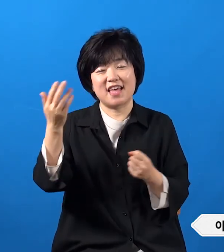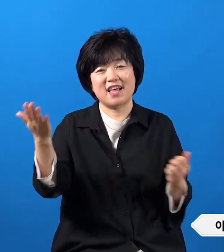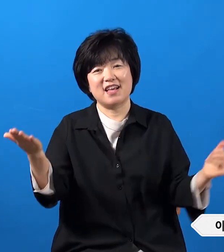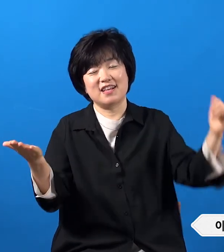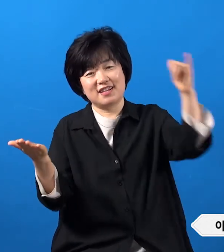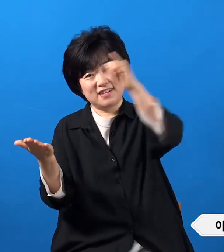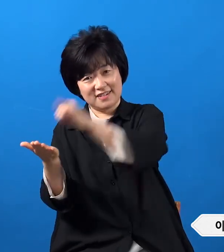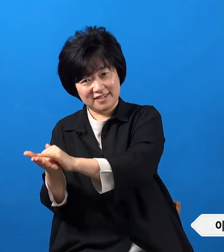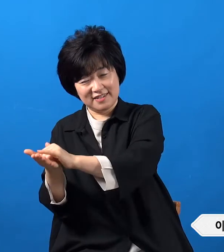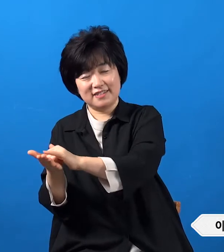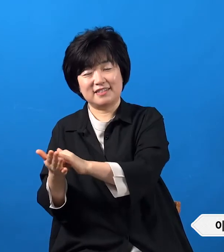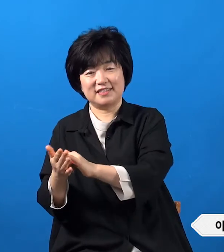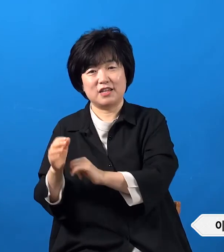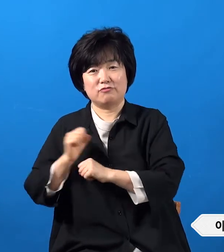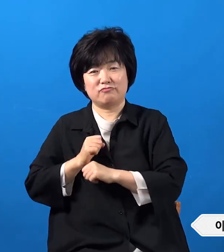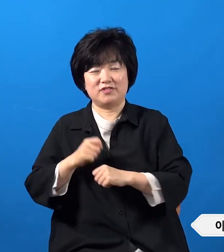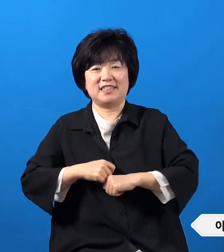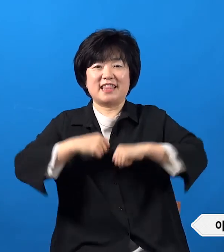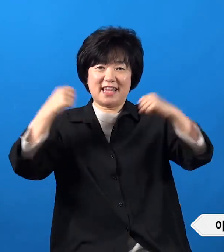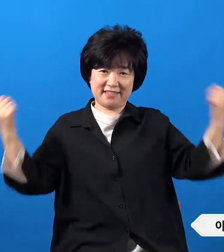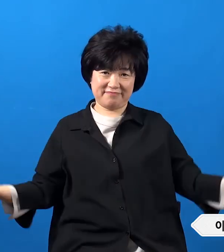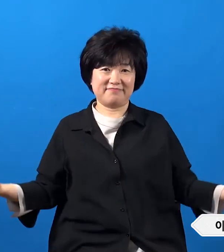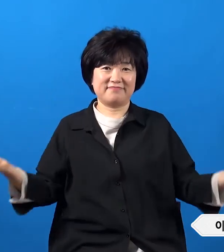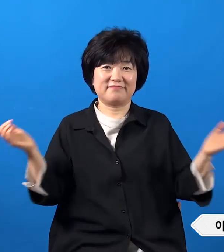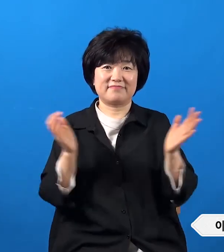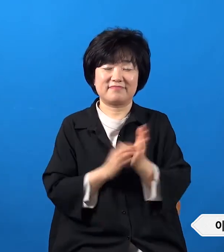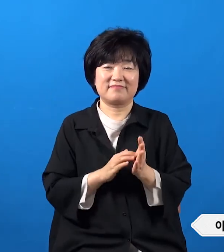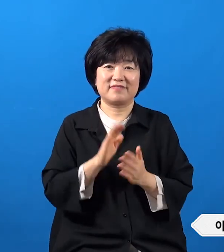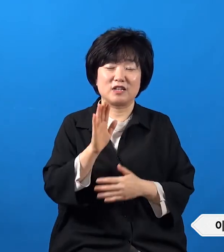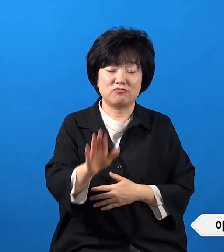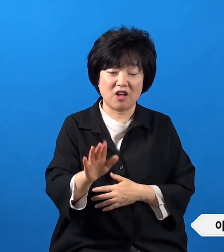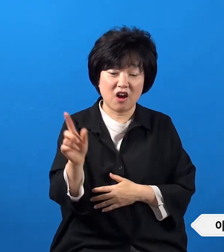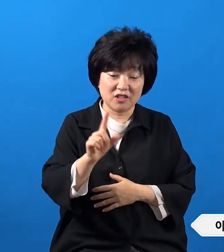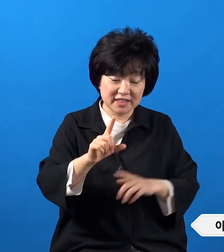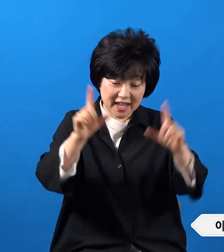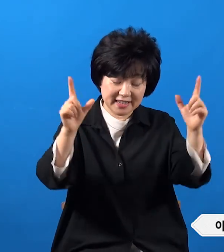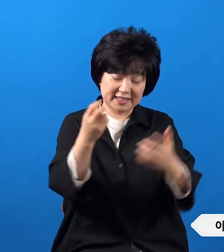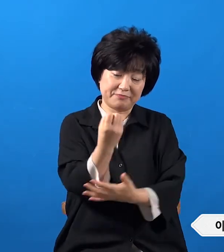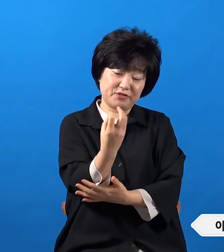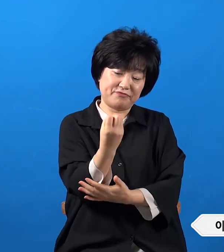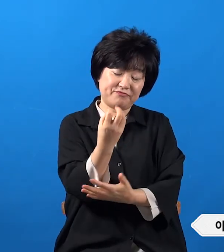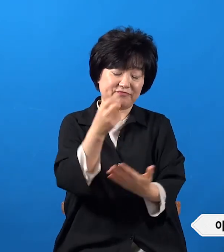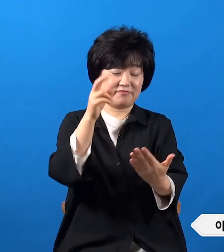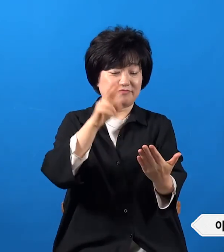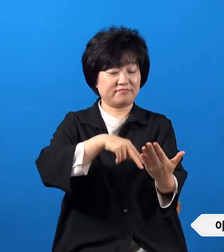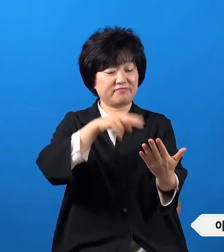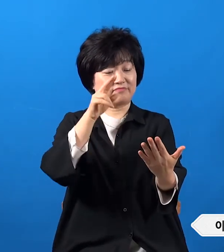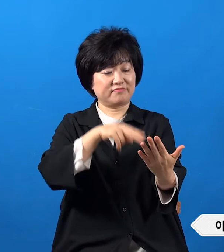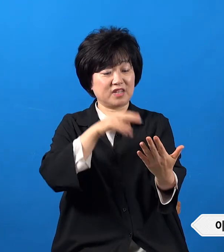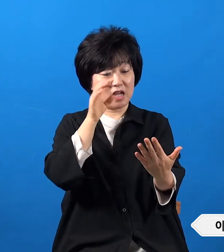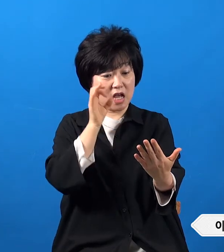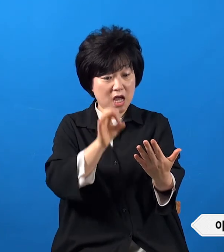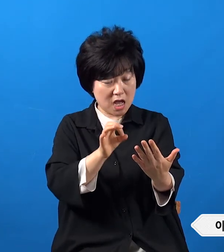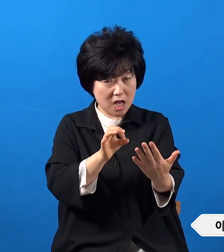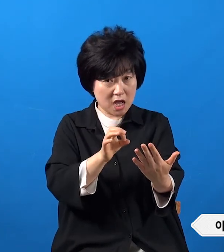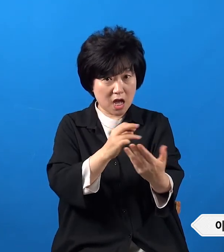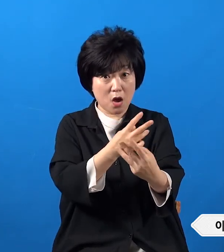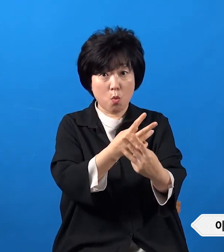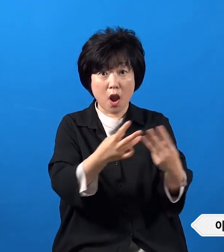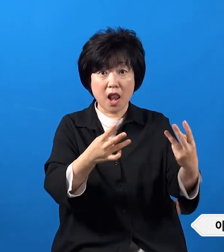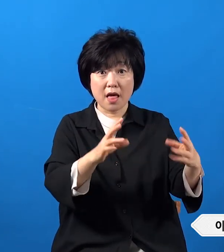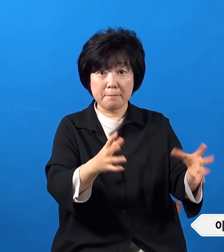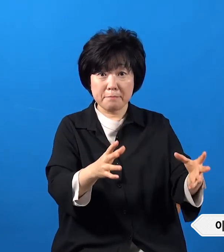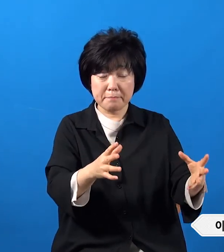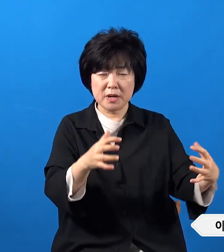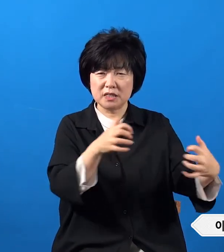제대를 합니다. 그런데 어느 날 자기 집에서 신문을 딱 보니까 월남전에 대한